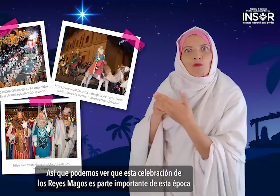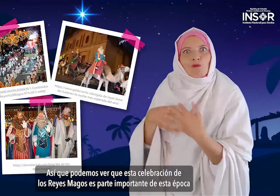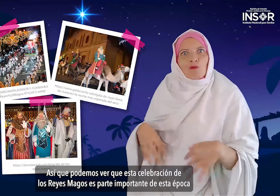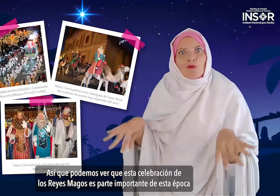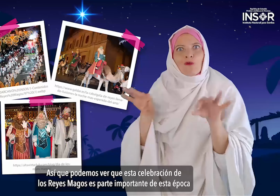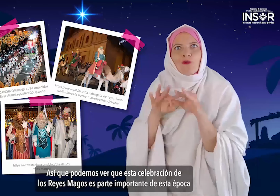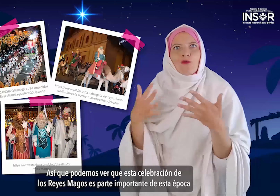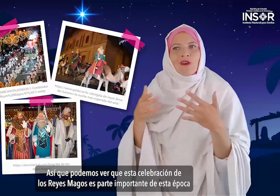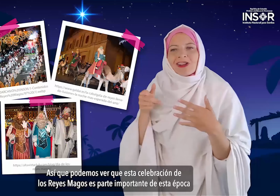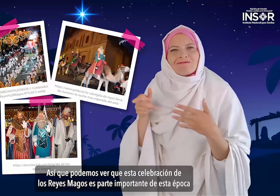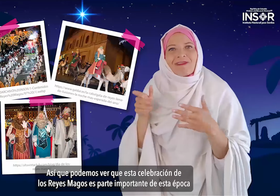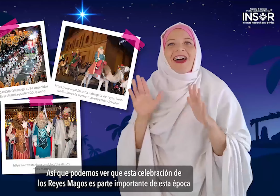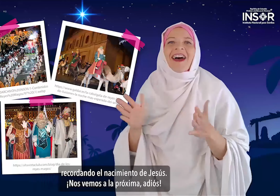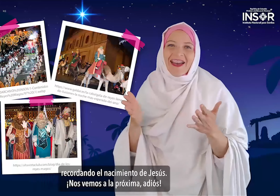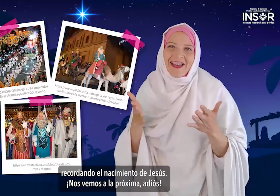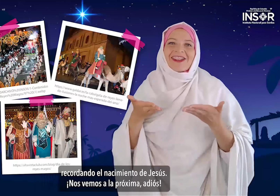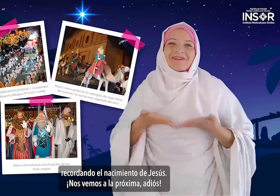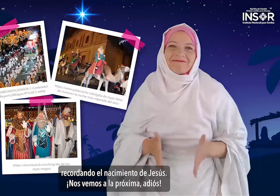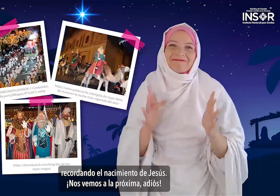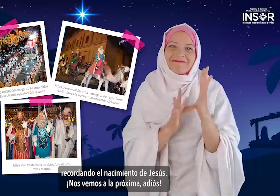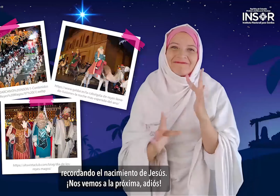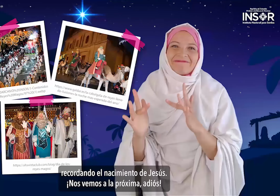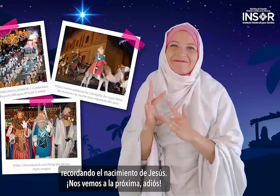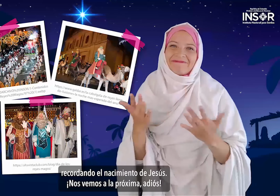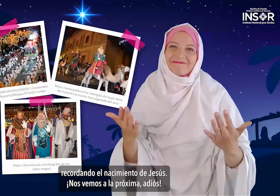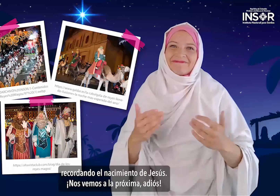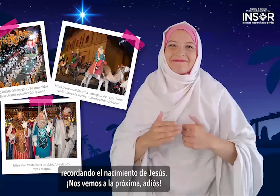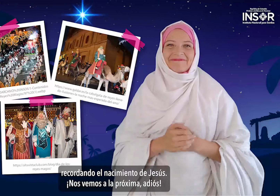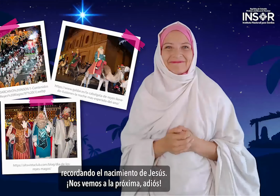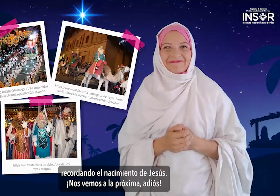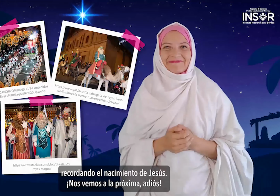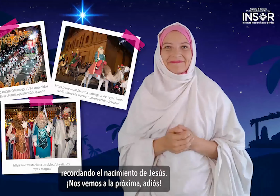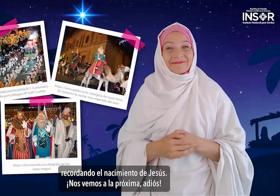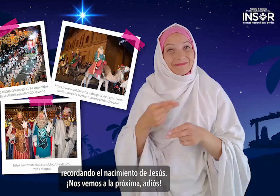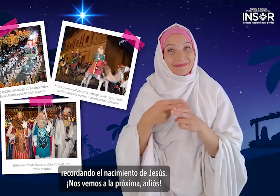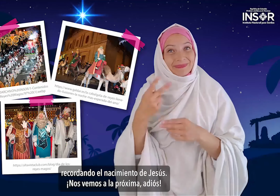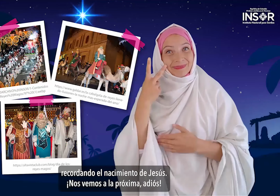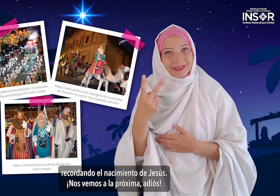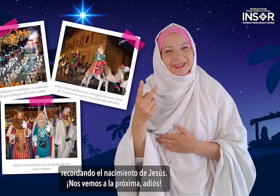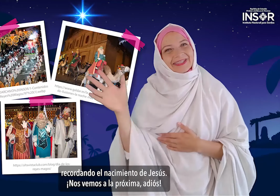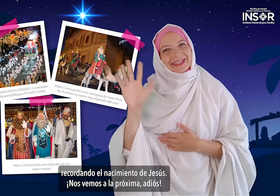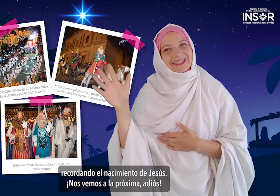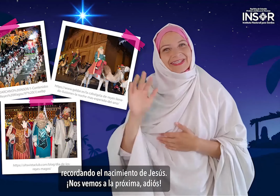importante de esta época, recordando el nacimiento de Jesús. Nos vemos a la próxima. Adiós.